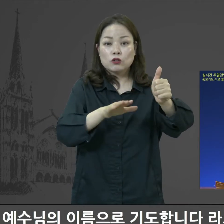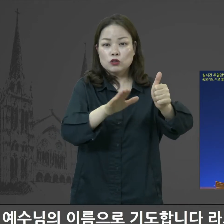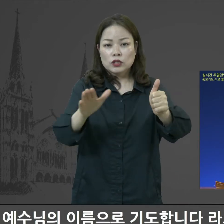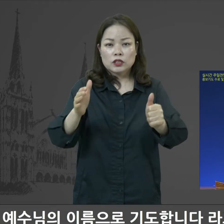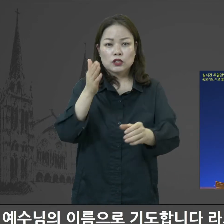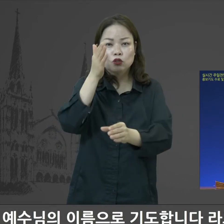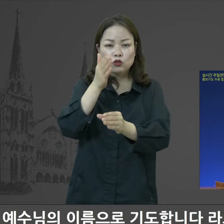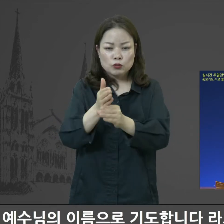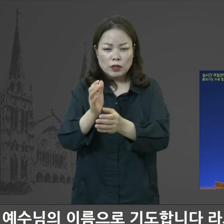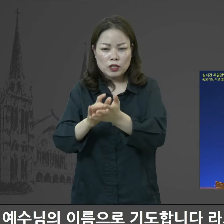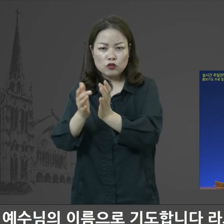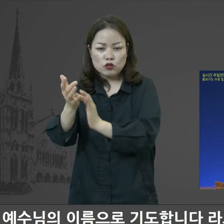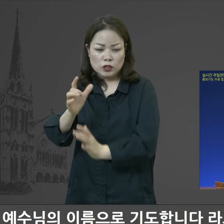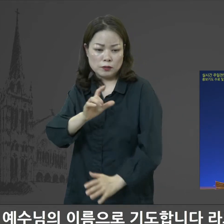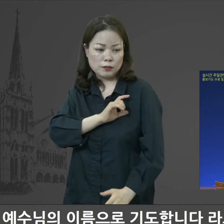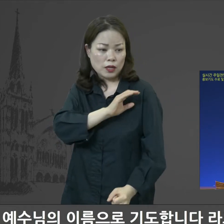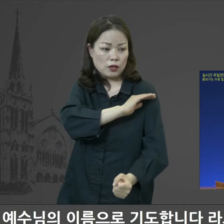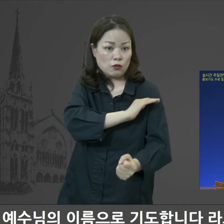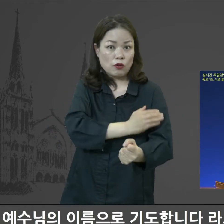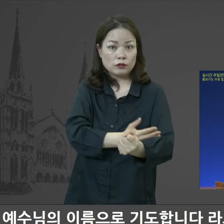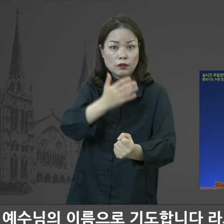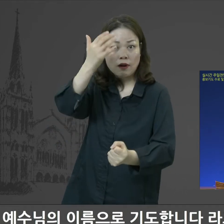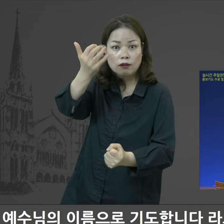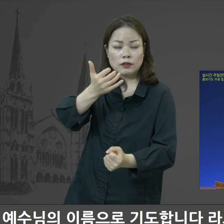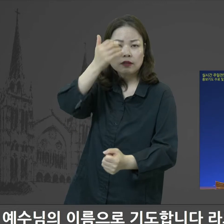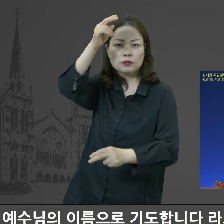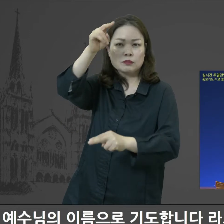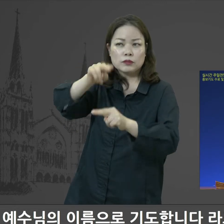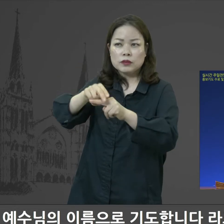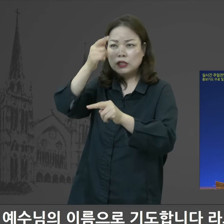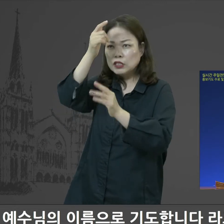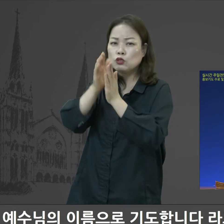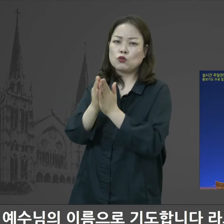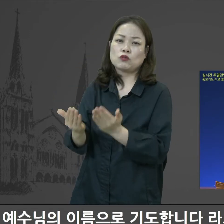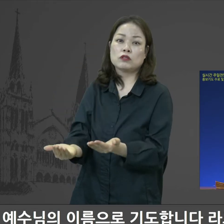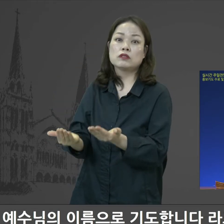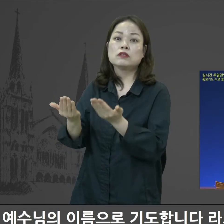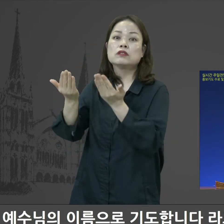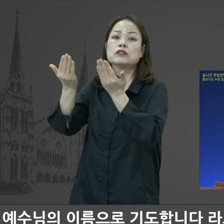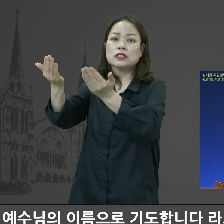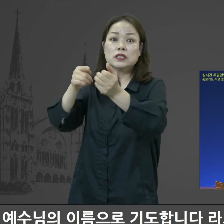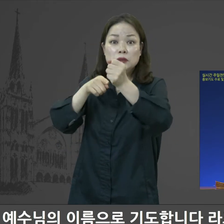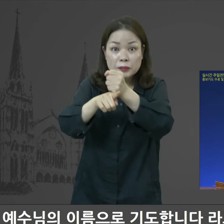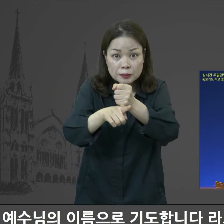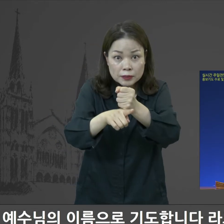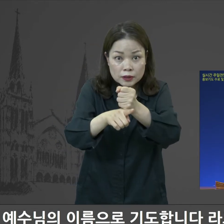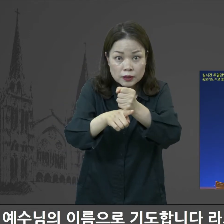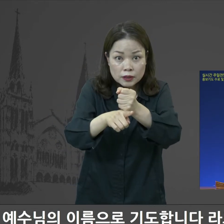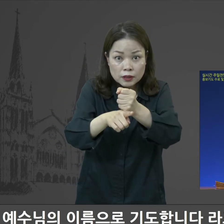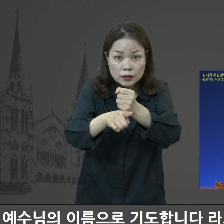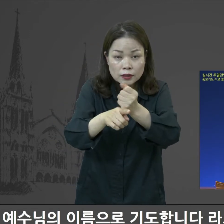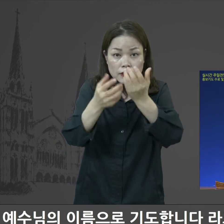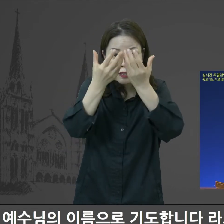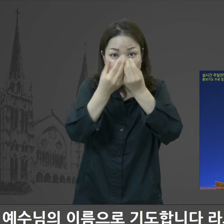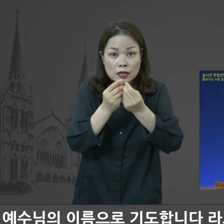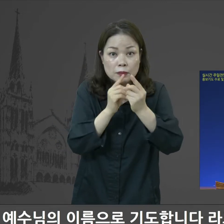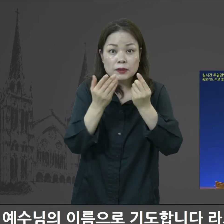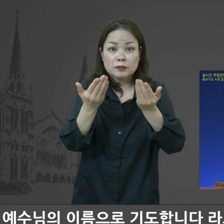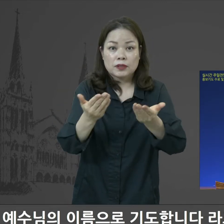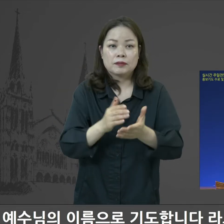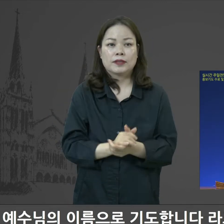중보자 되신 예수 이름의 권세로 하나님의 보좌에 올려진다는 의미를 가지고 있는 것입니다. 예를 하나